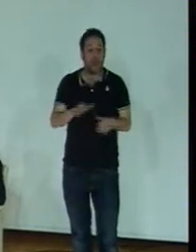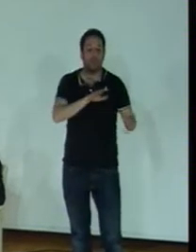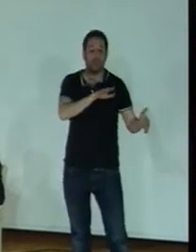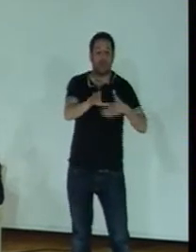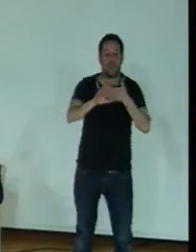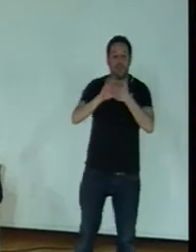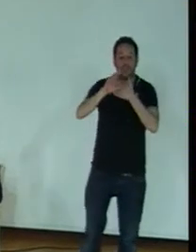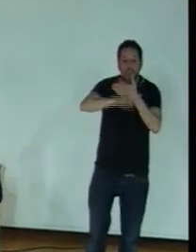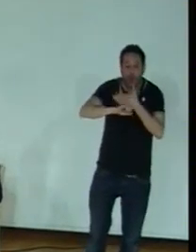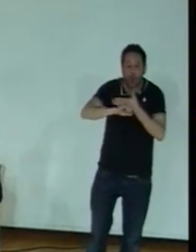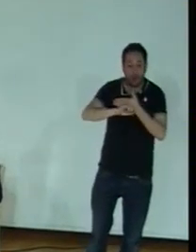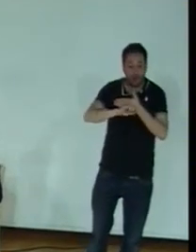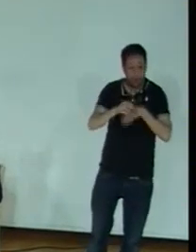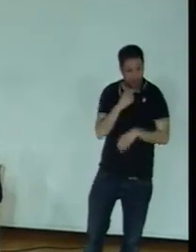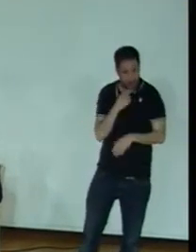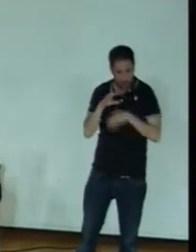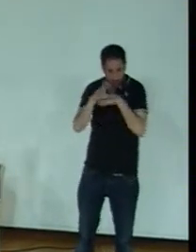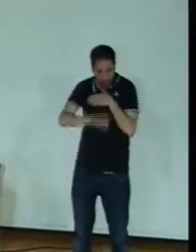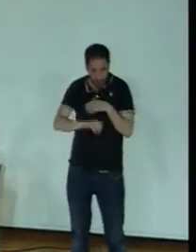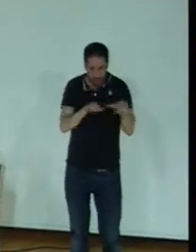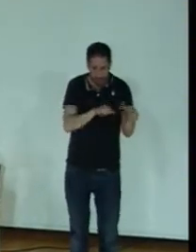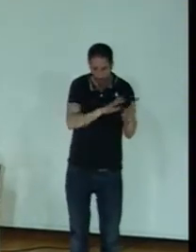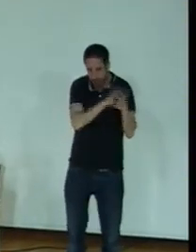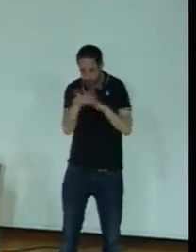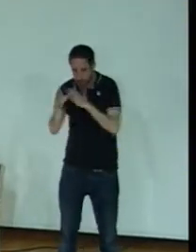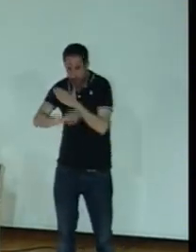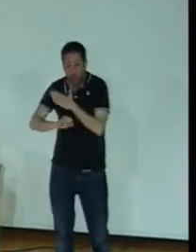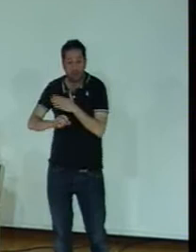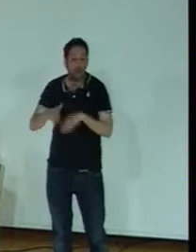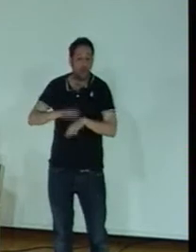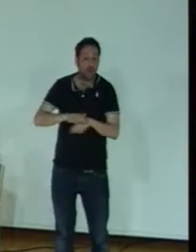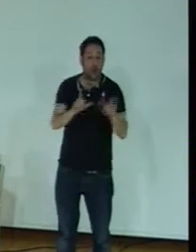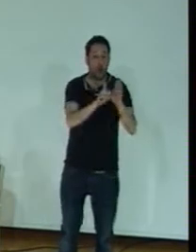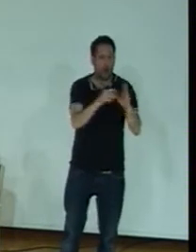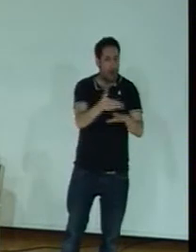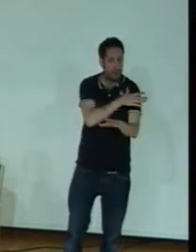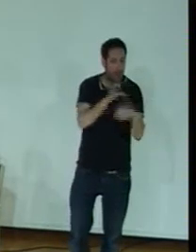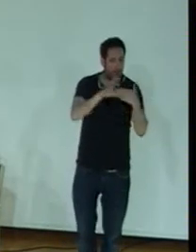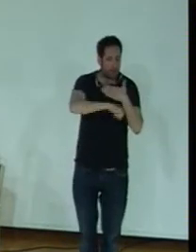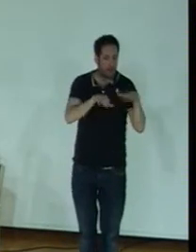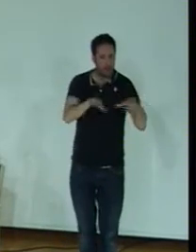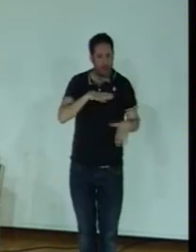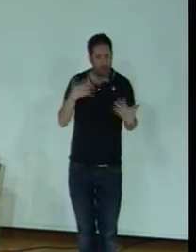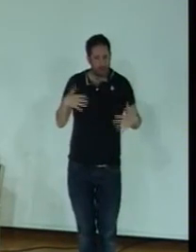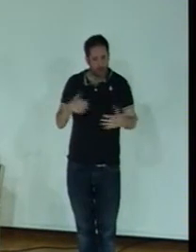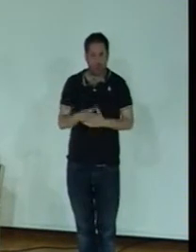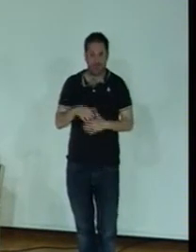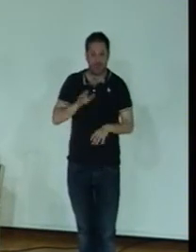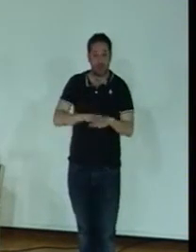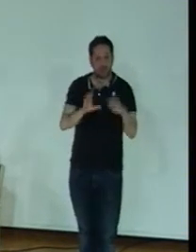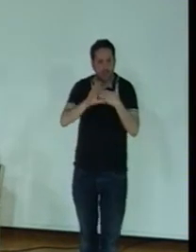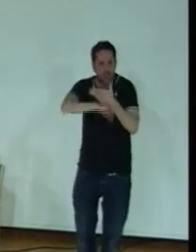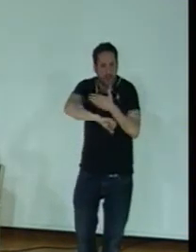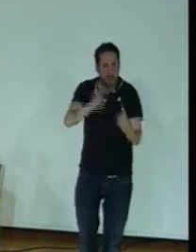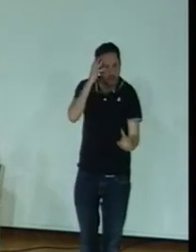chiffrement, mais ce chiffrement existait déjà avant cette loi. En fait, quelles sont les missions du